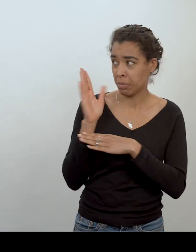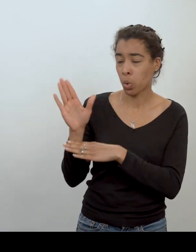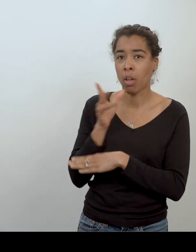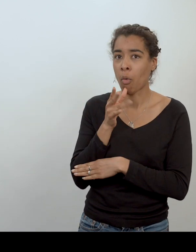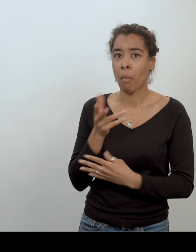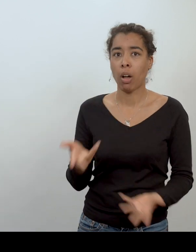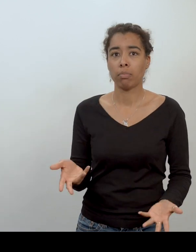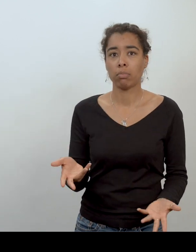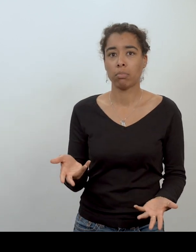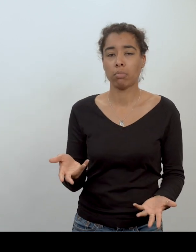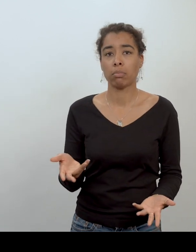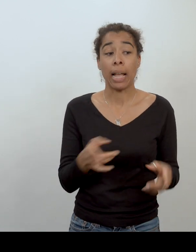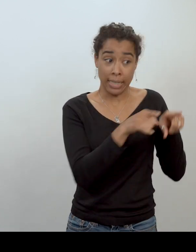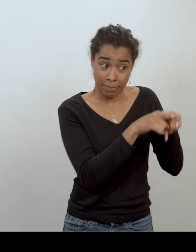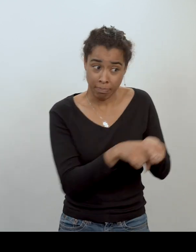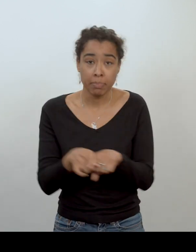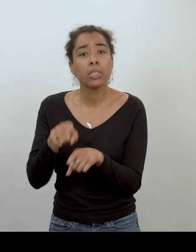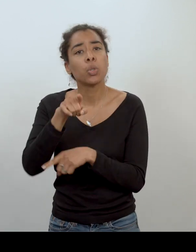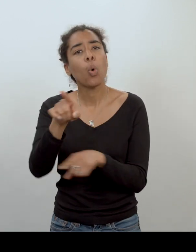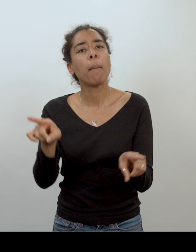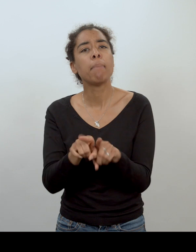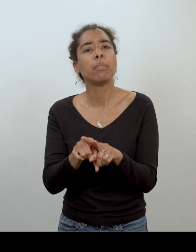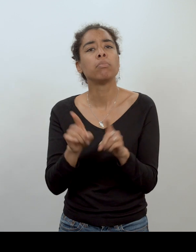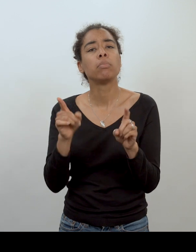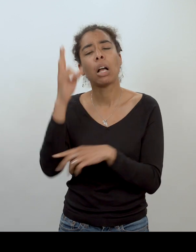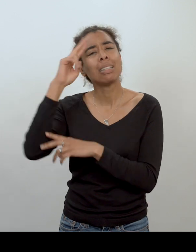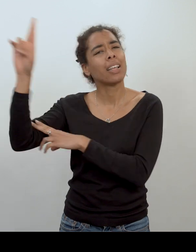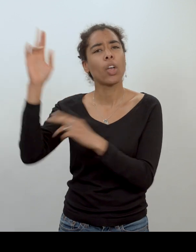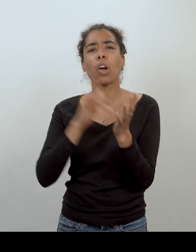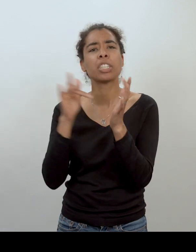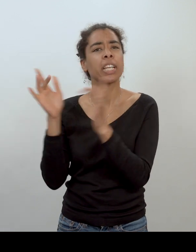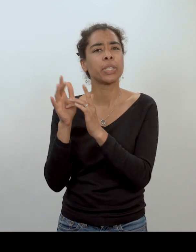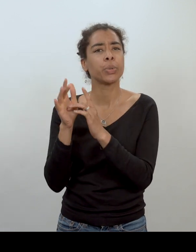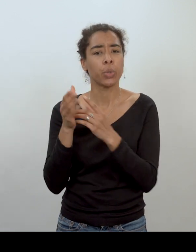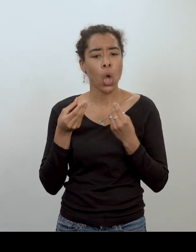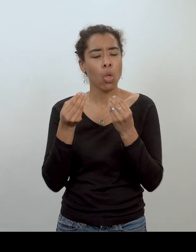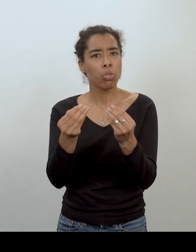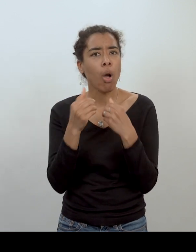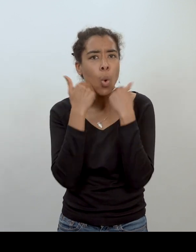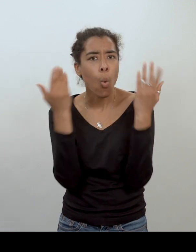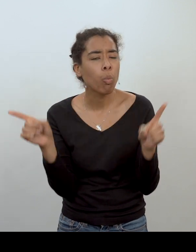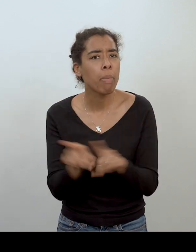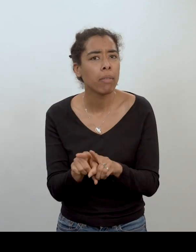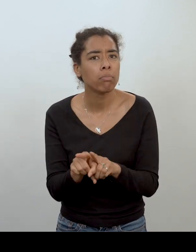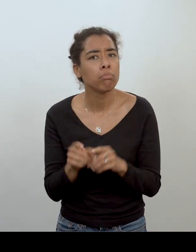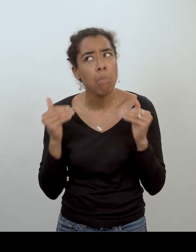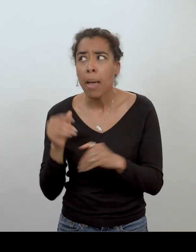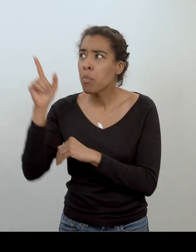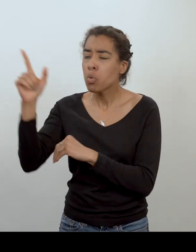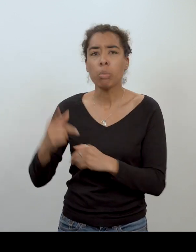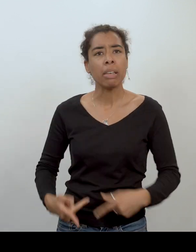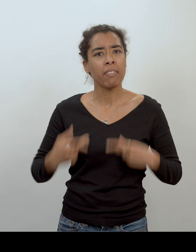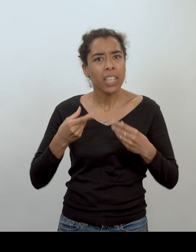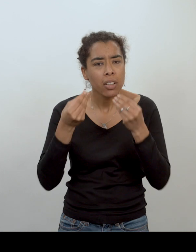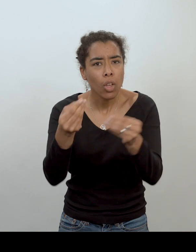cicatrices. Si c'est cette même considération que tu donnes aujourd'hui au Seigneur Jésus, le Sauveur, lui